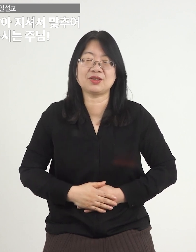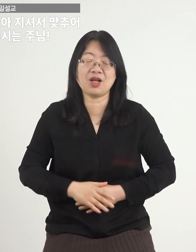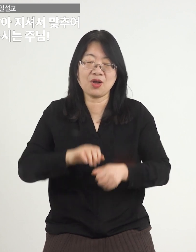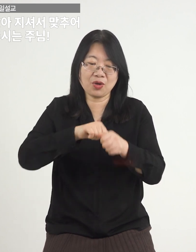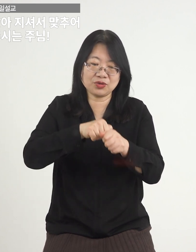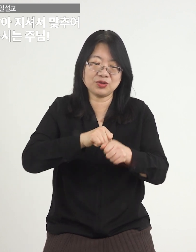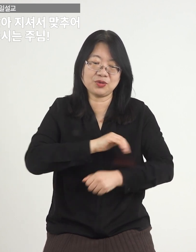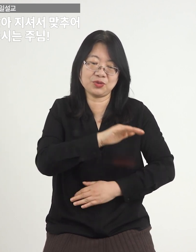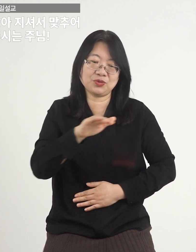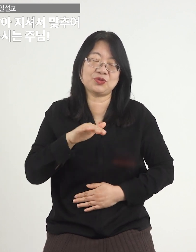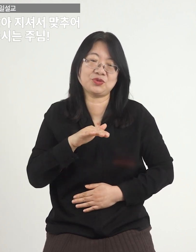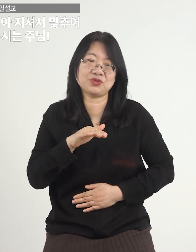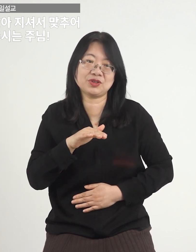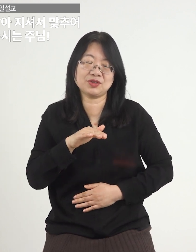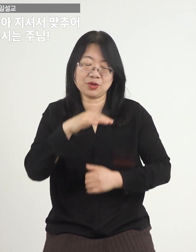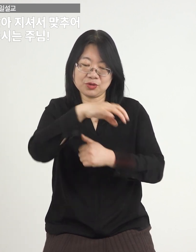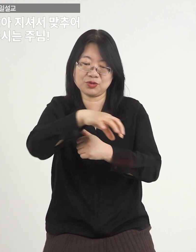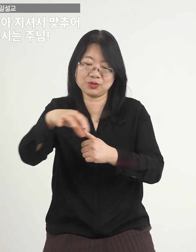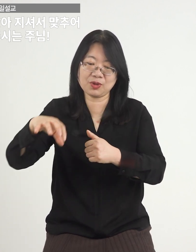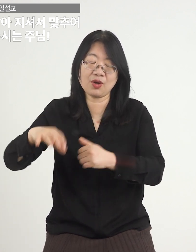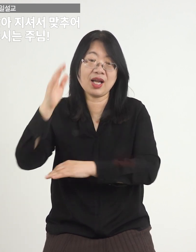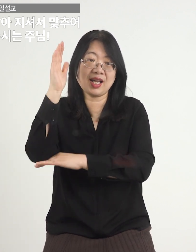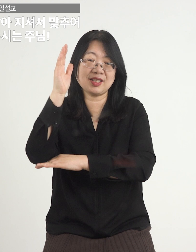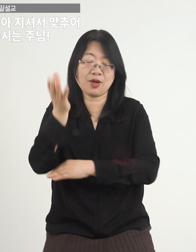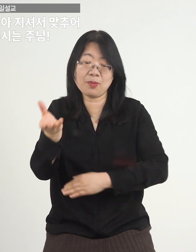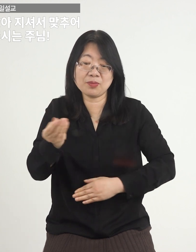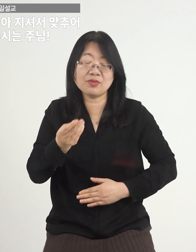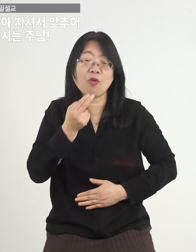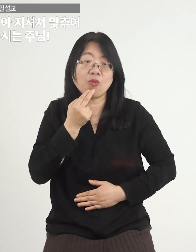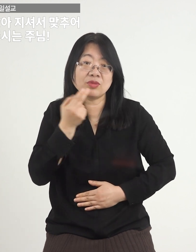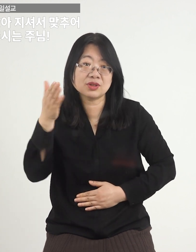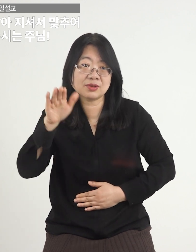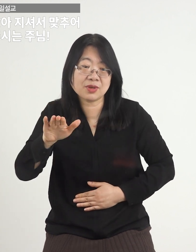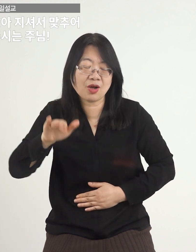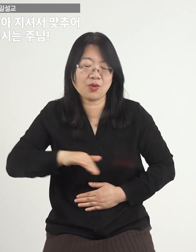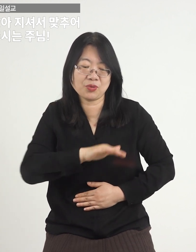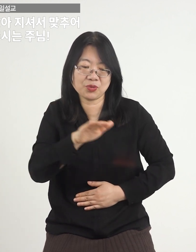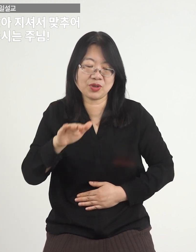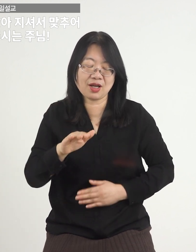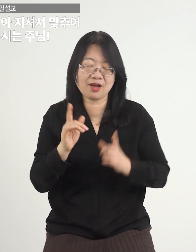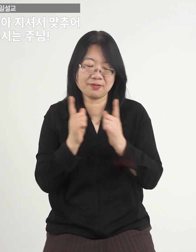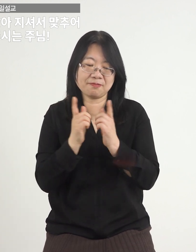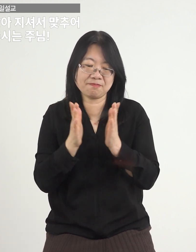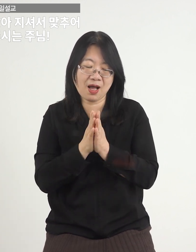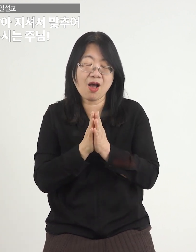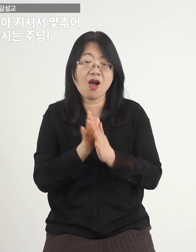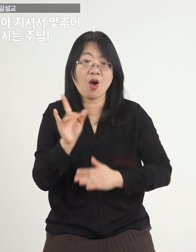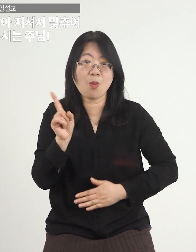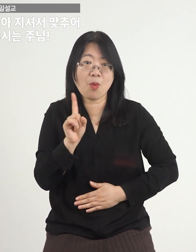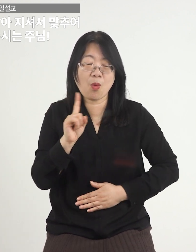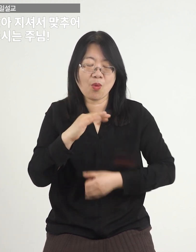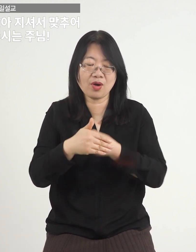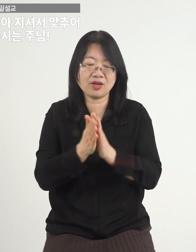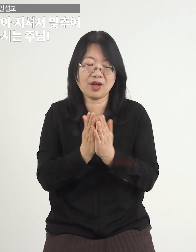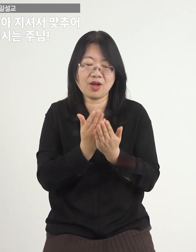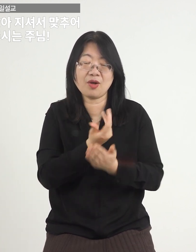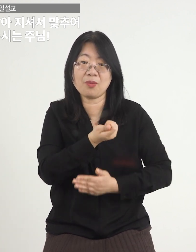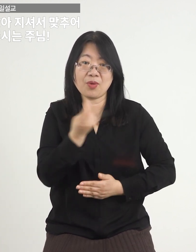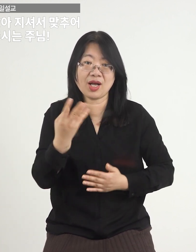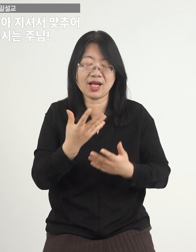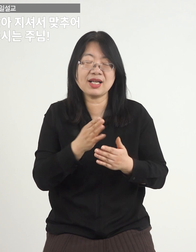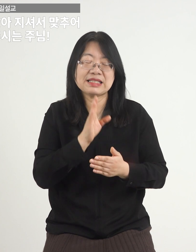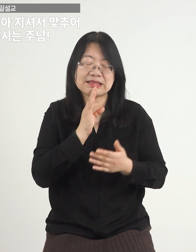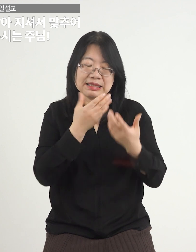굳이 우리 주변 언저리의 이야기를 빌리지 않아도 우리가 단도직입적으로 성경의 몇 가지